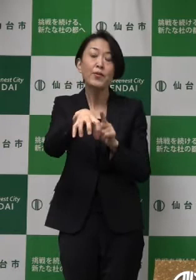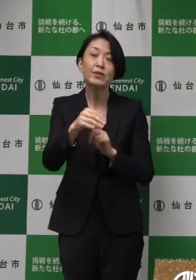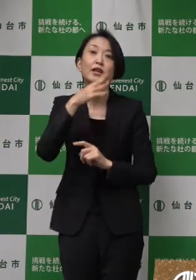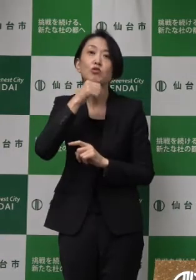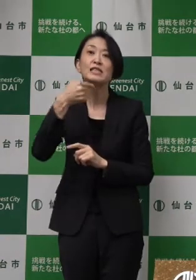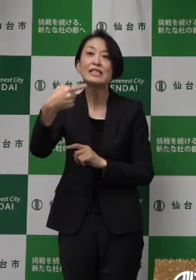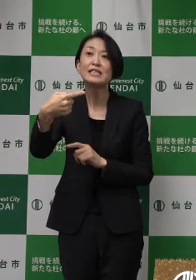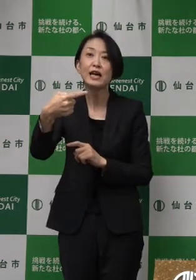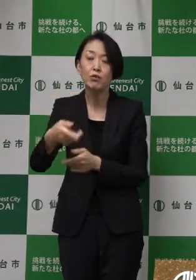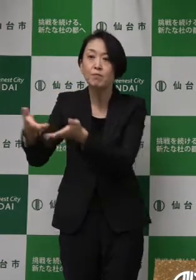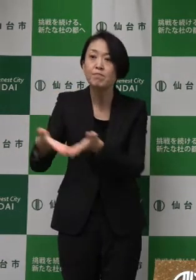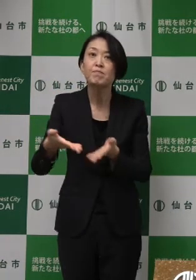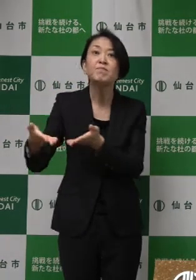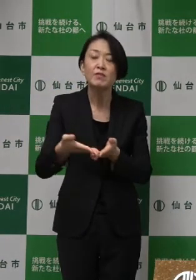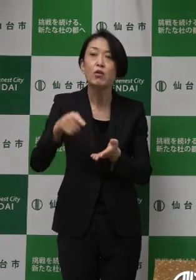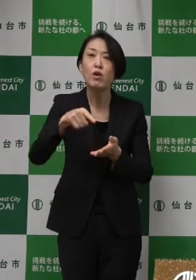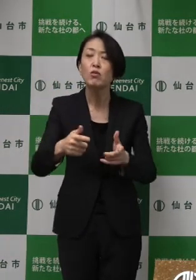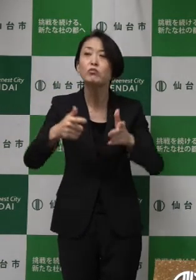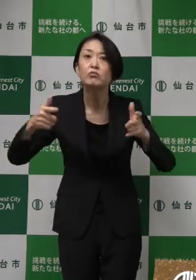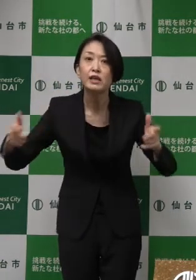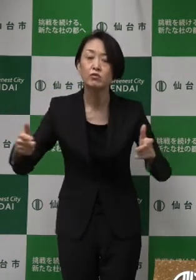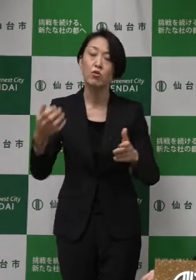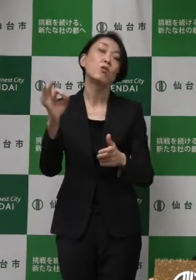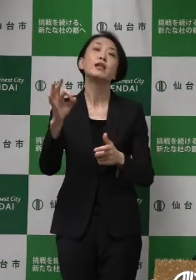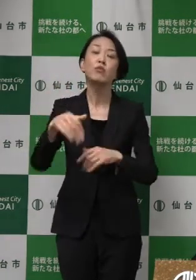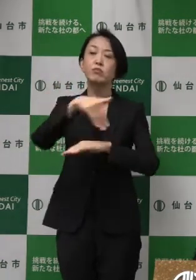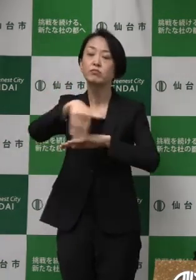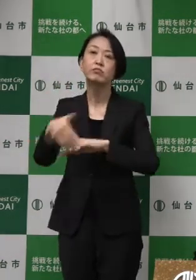け入れ枠の拡充に要する経費を計上しております。